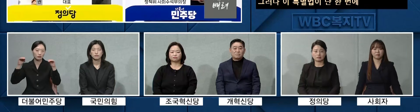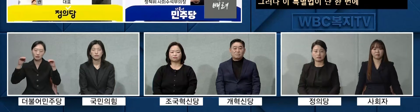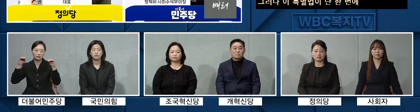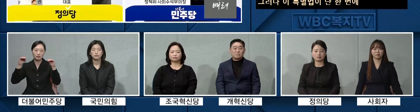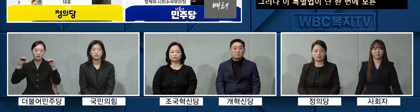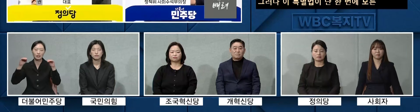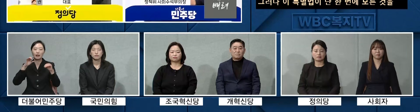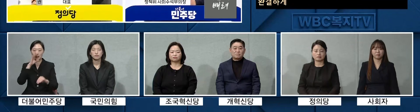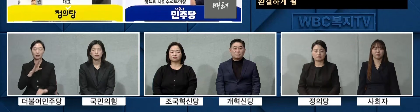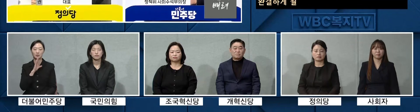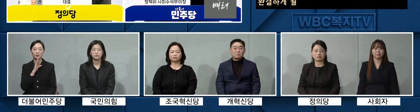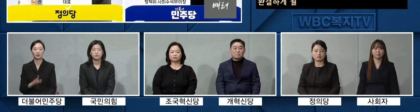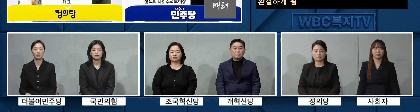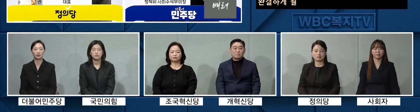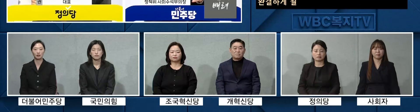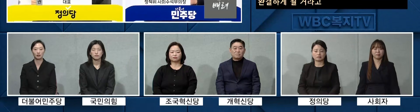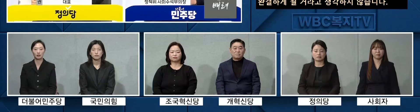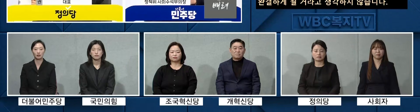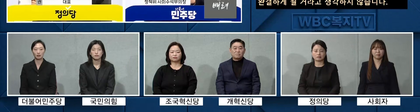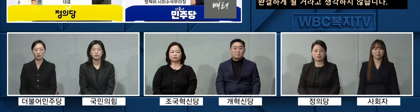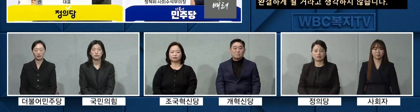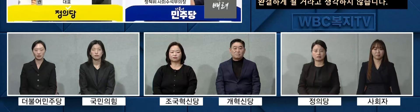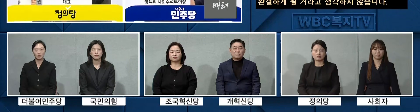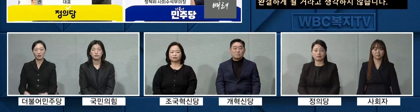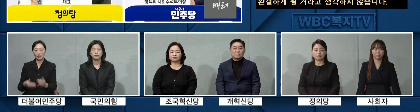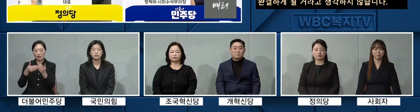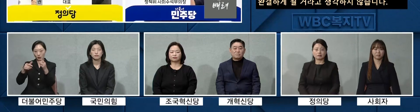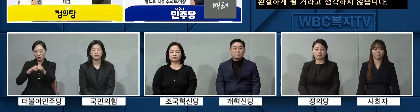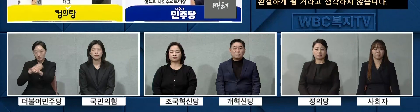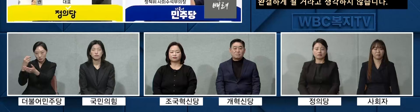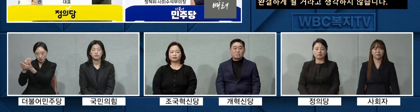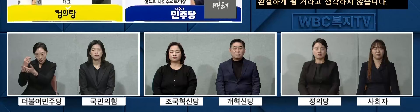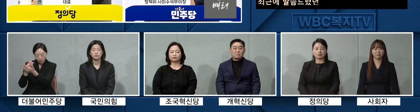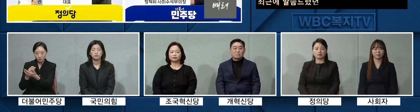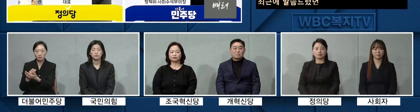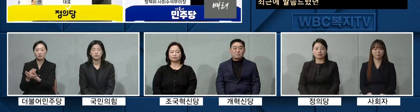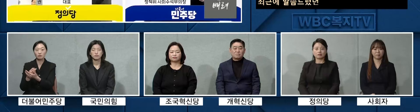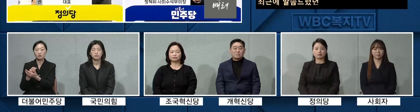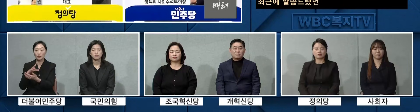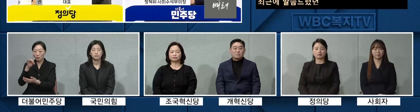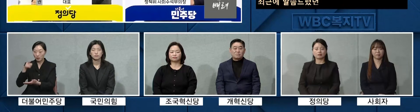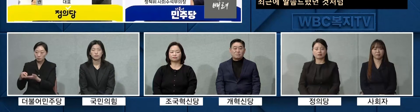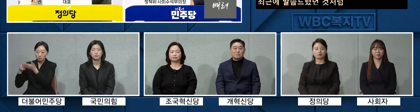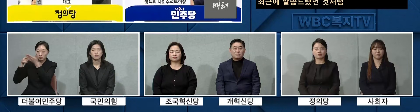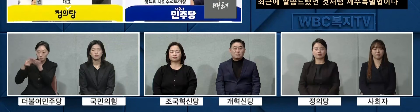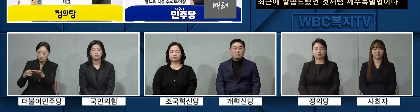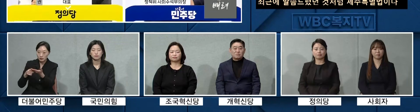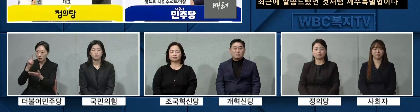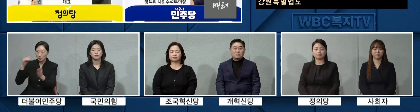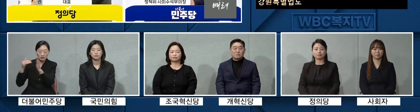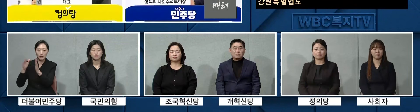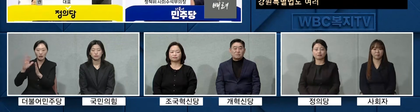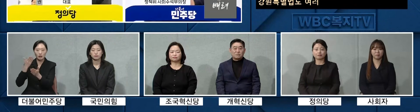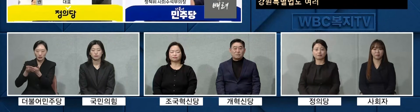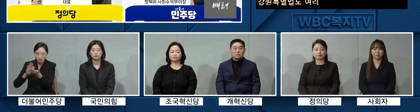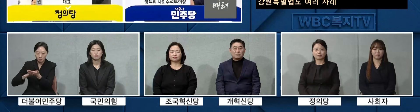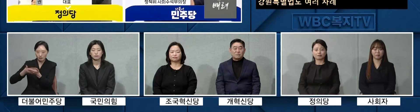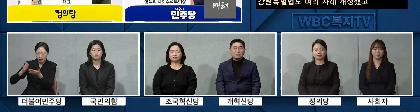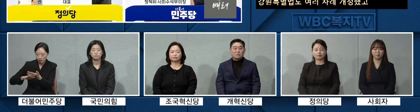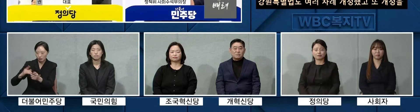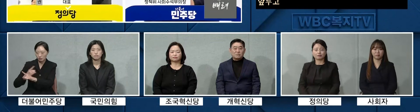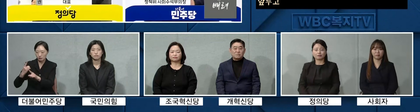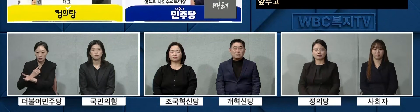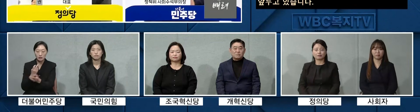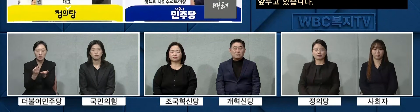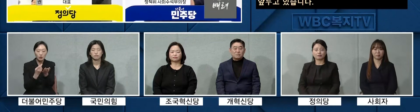말씀드렸던 것처럼 제주특별법이나 강원특별법도 여러 차례 개정을 했고 또 개정을 앞두고 있습니다. 그래서 지금